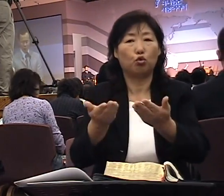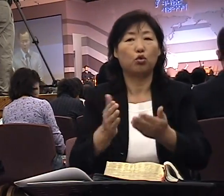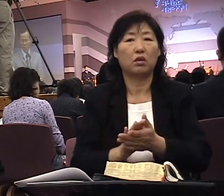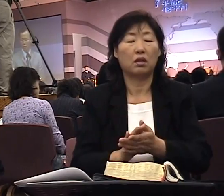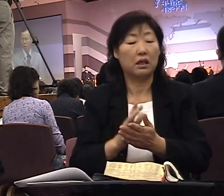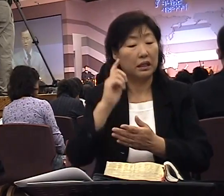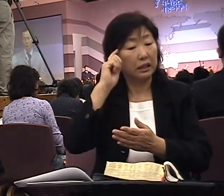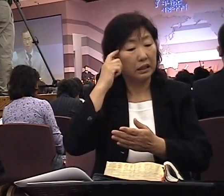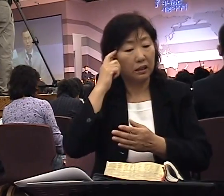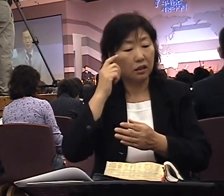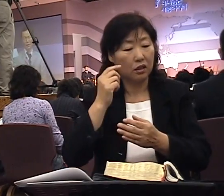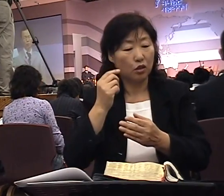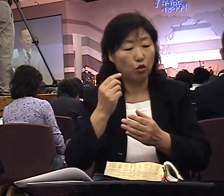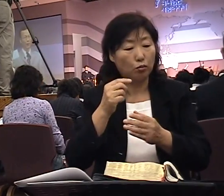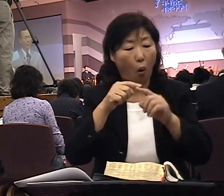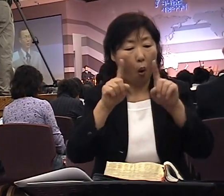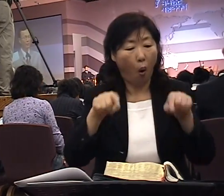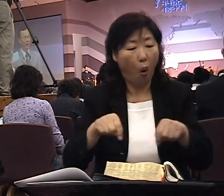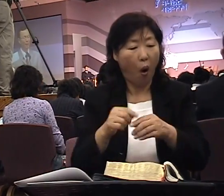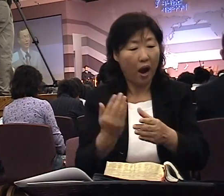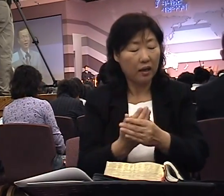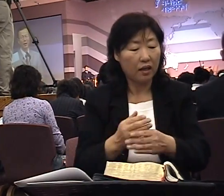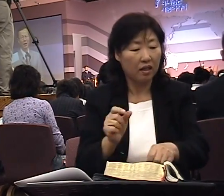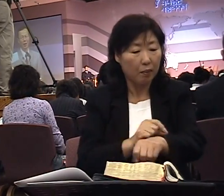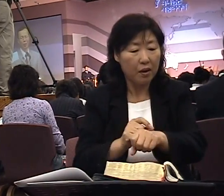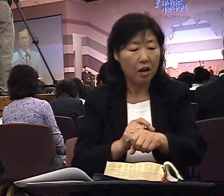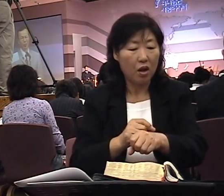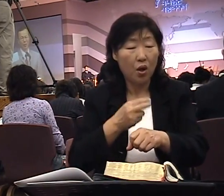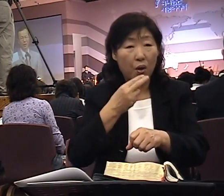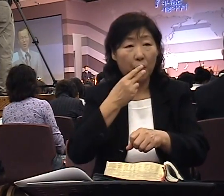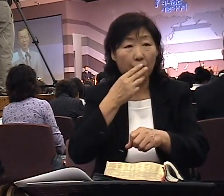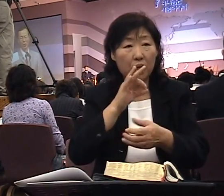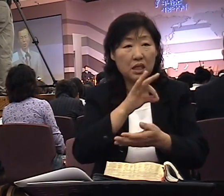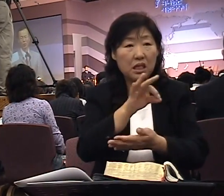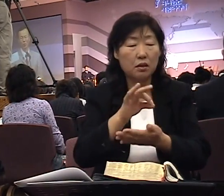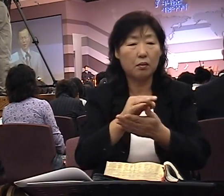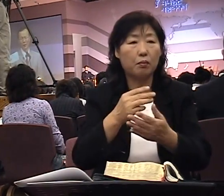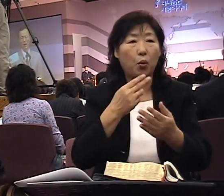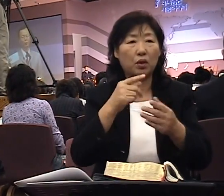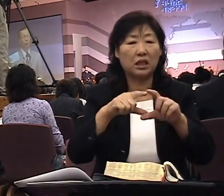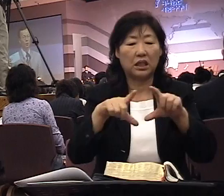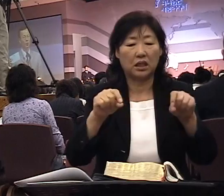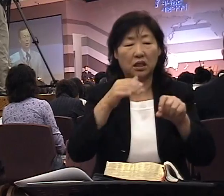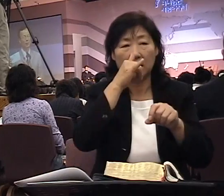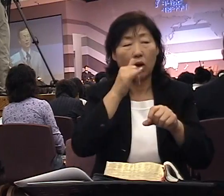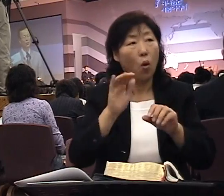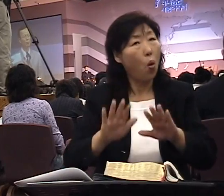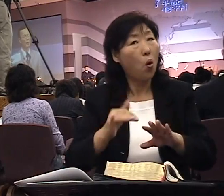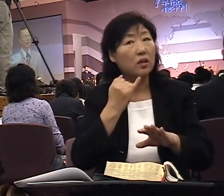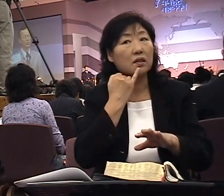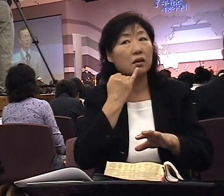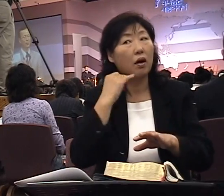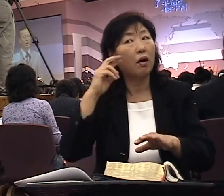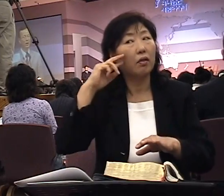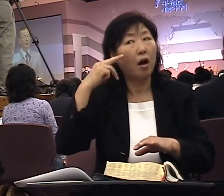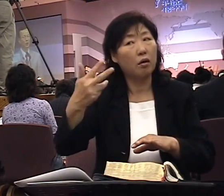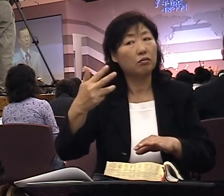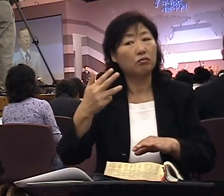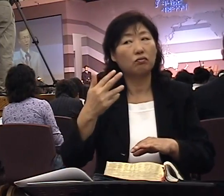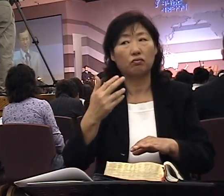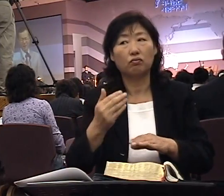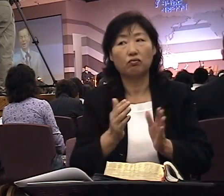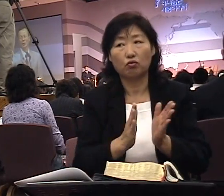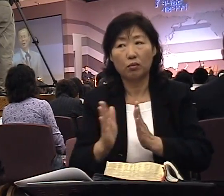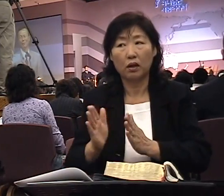주보 안에 특별 헌금 봉투가 준비되어 있습니다. 오늘도 괜찮고 또 다음 주까지 준비하셔서